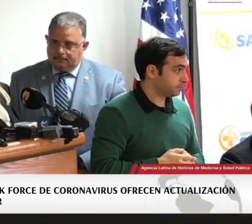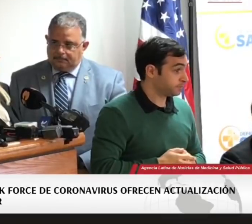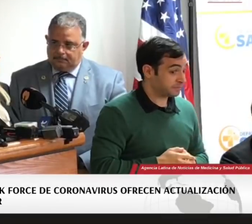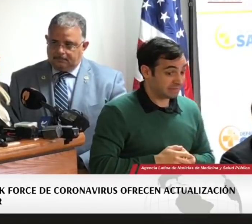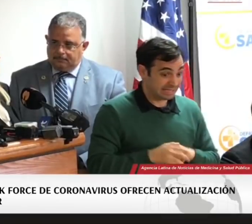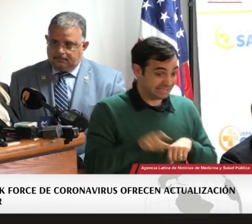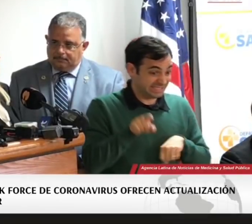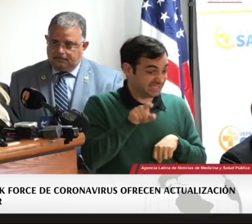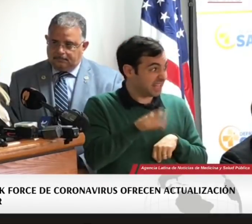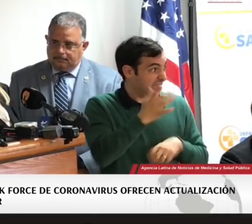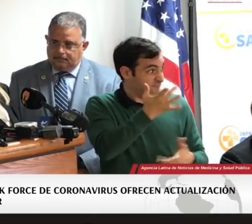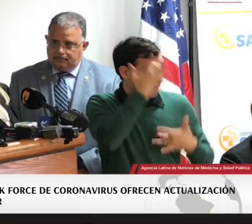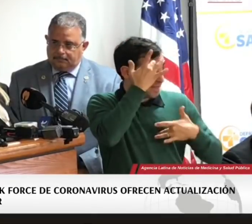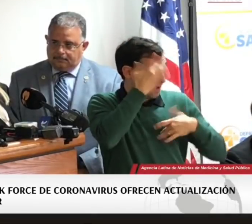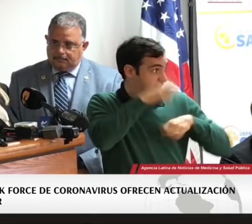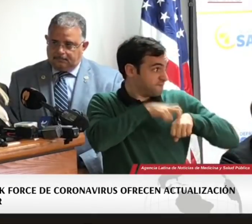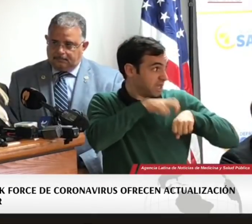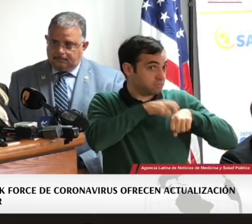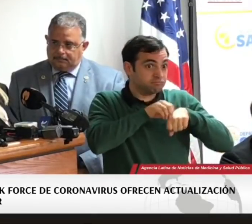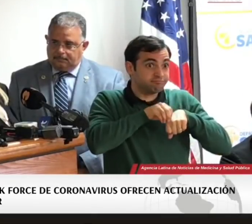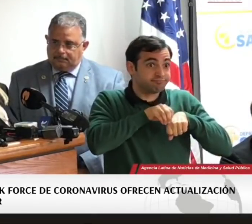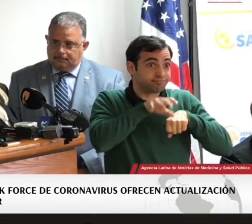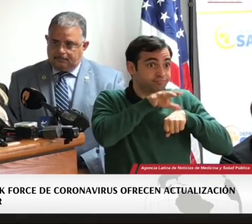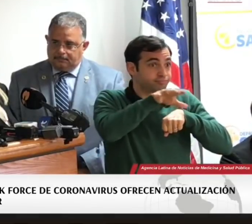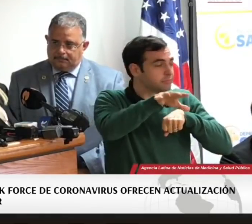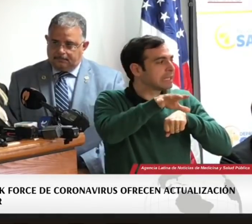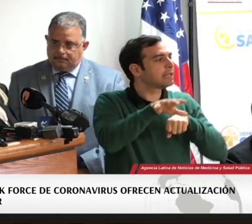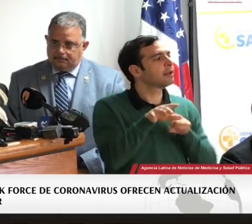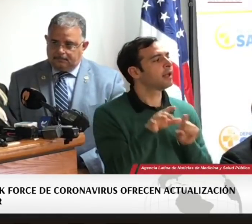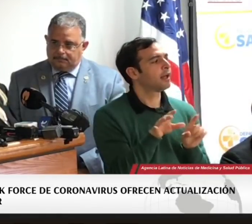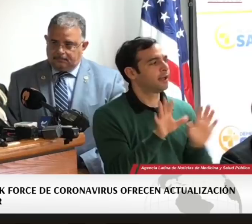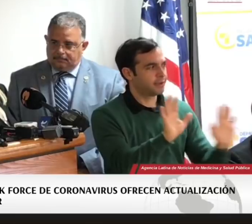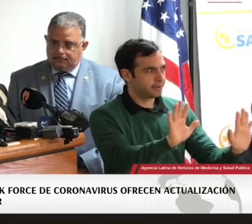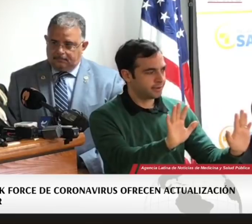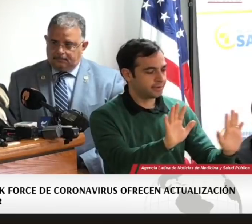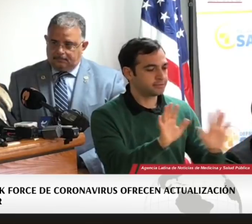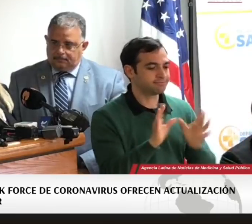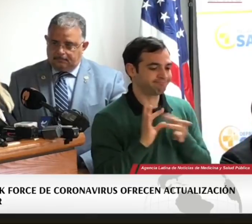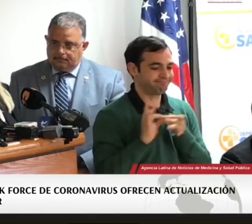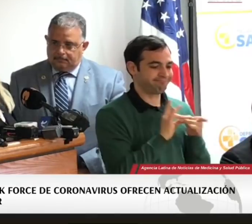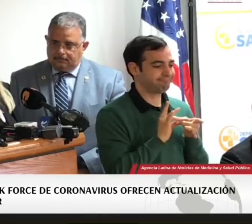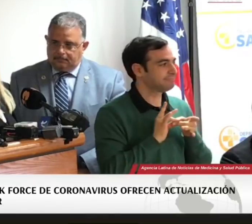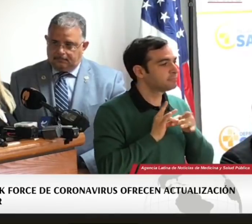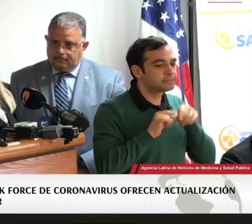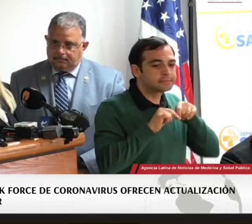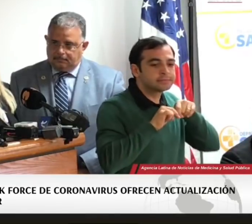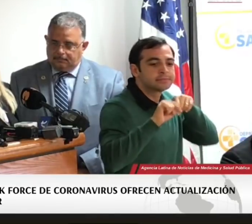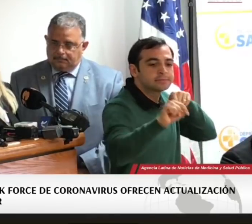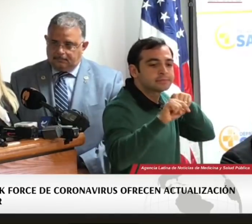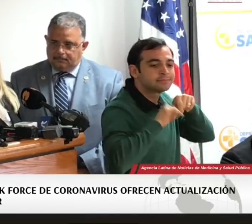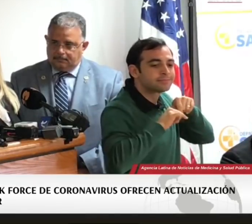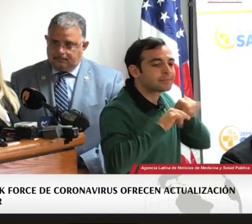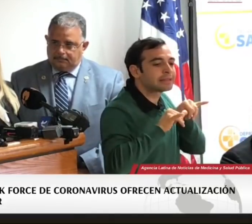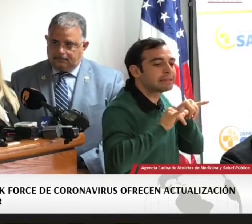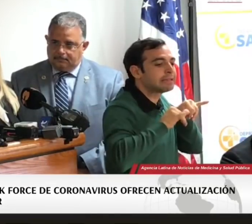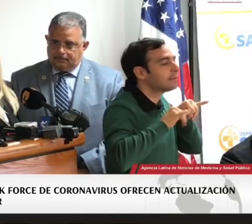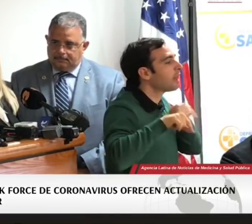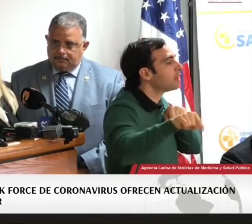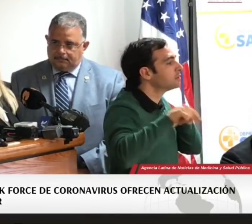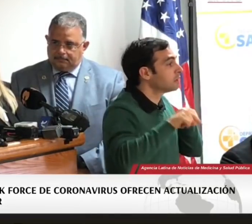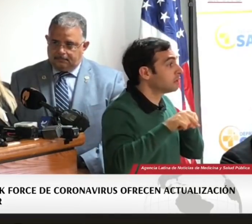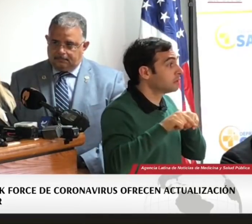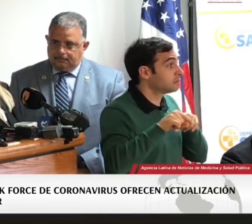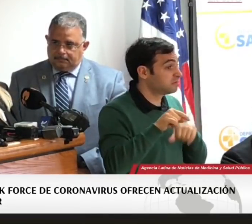es dependiendo de la distancia de la persona y si ha habido exposición a los síntomas,